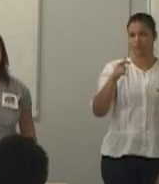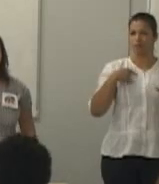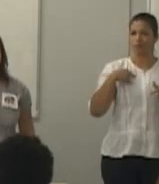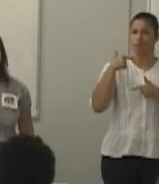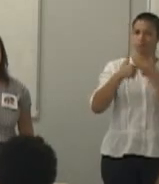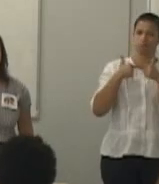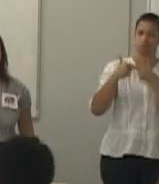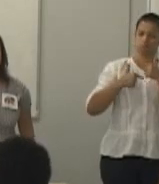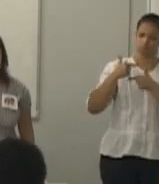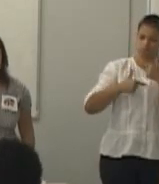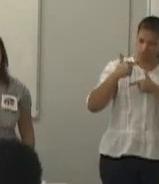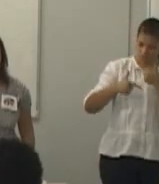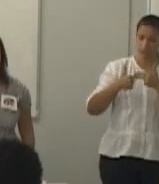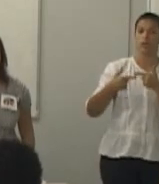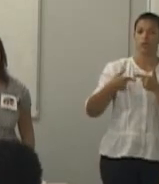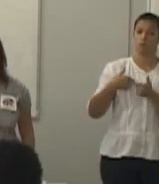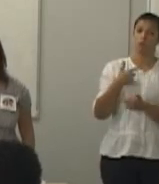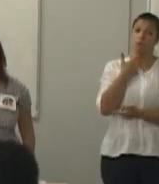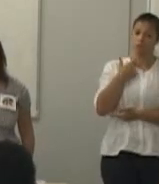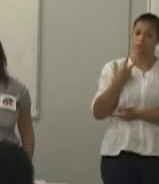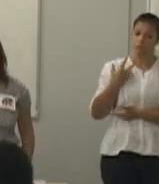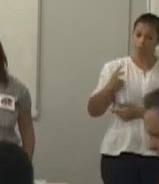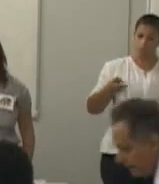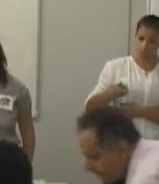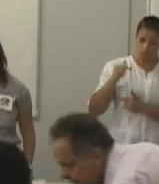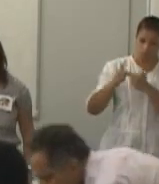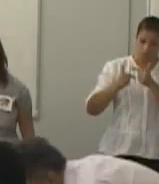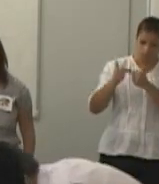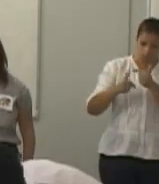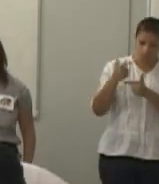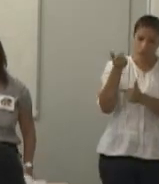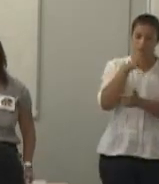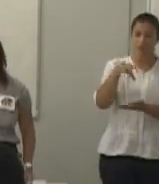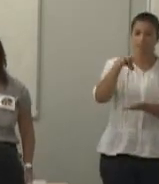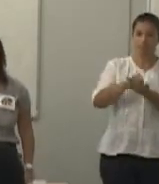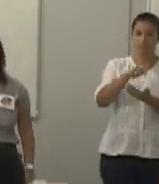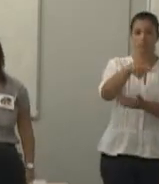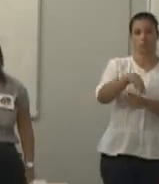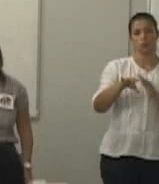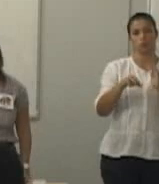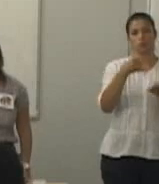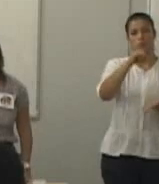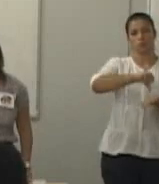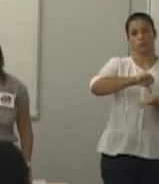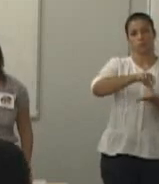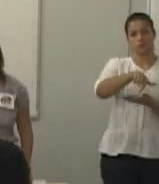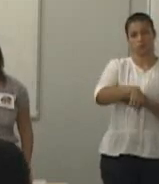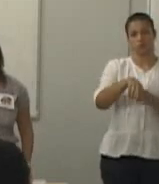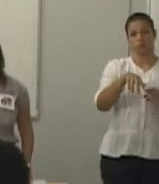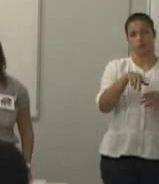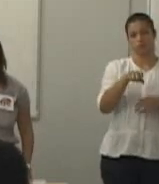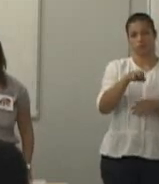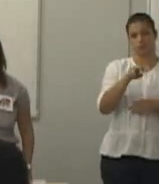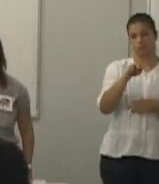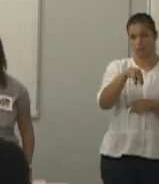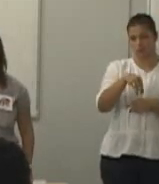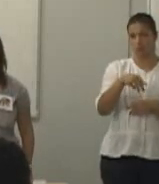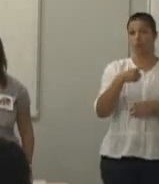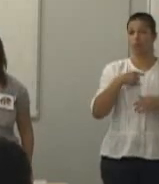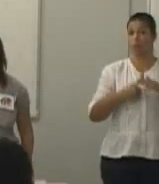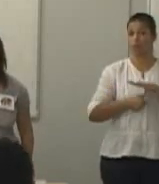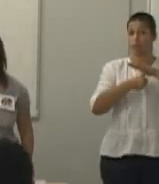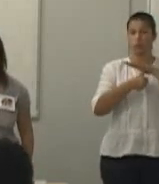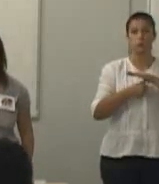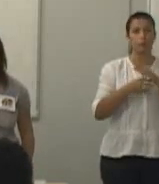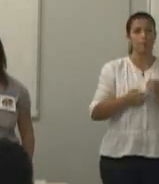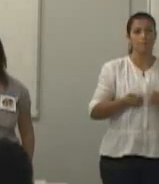trabalhei e continuarei trabalhando paraa consolidação desse Campus eh como reitora mais ainda